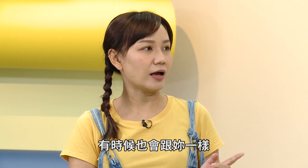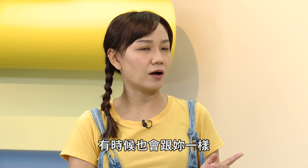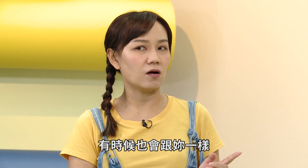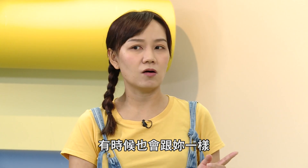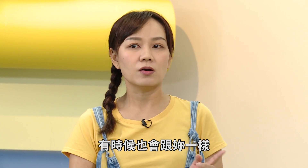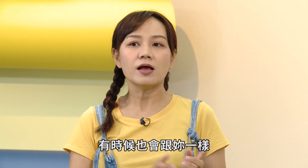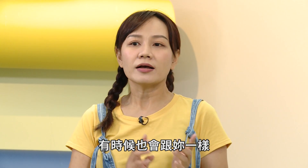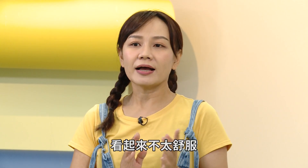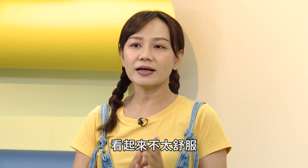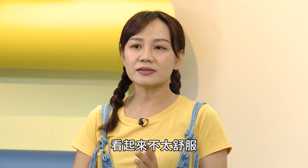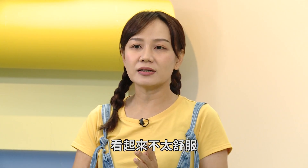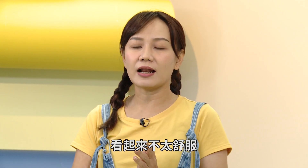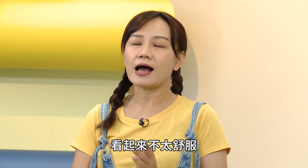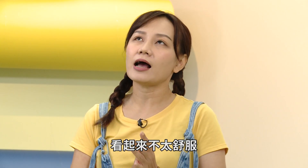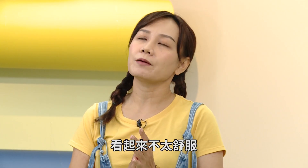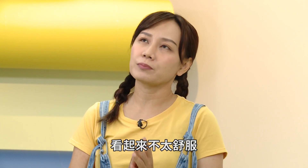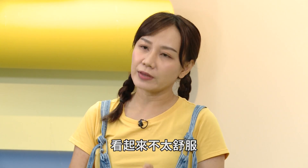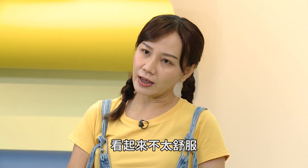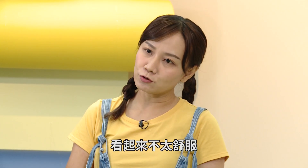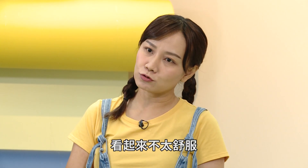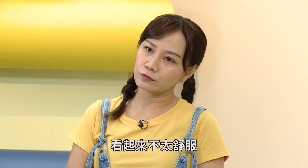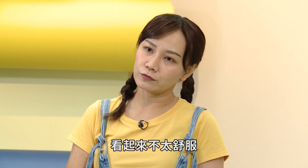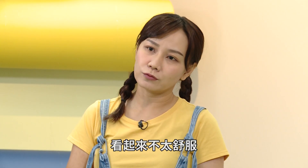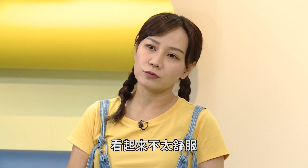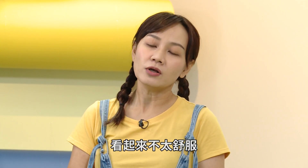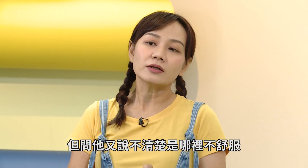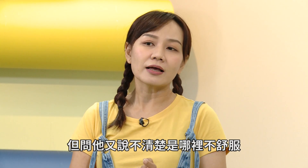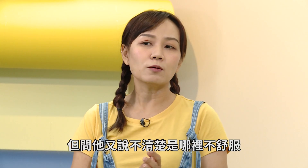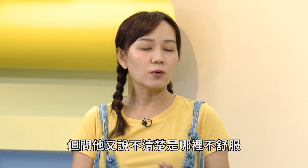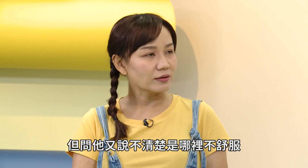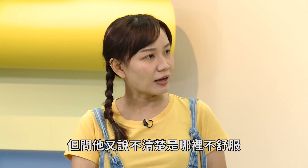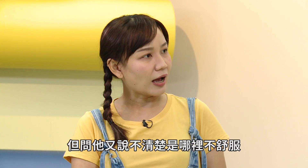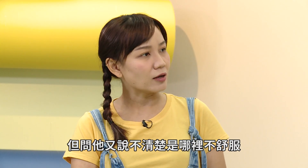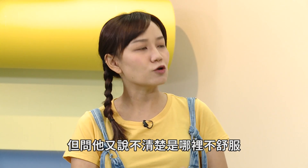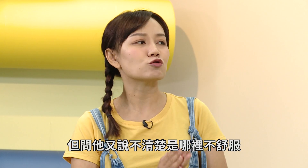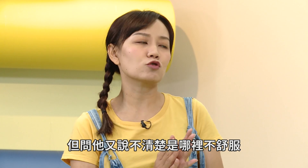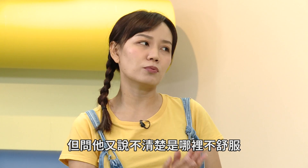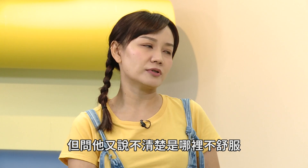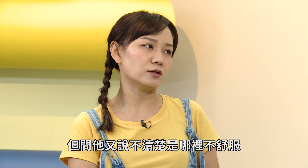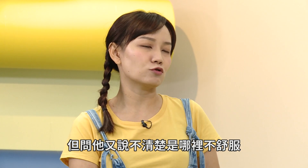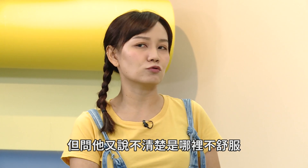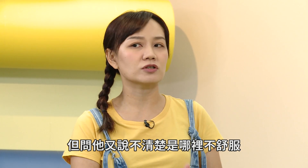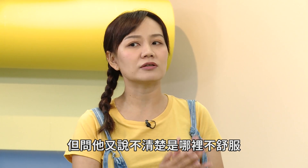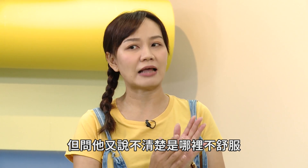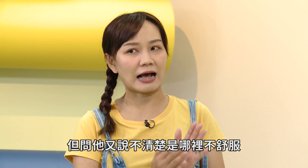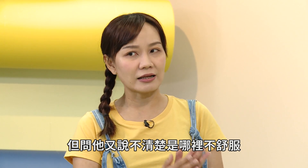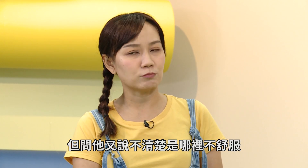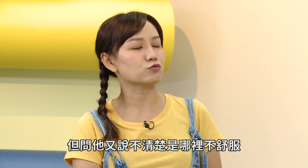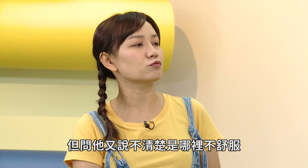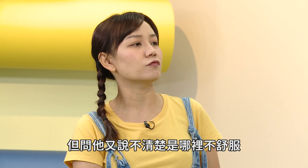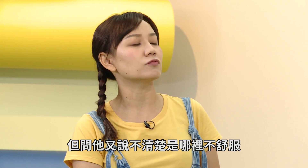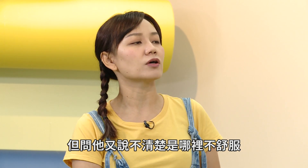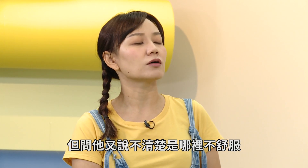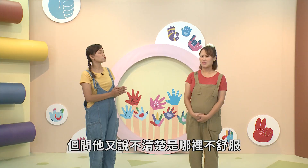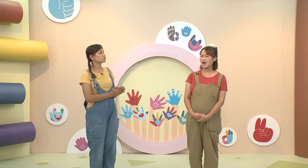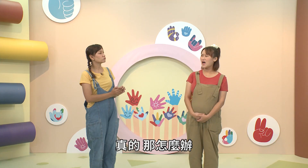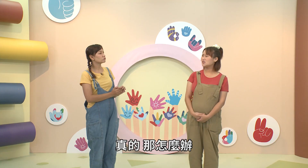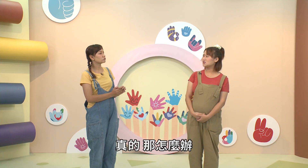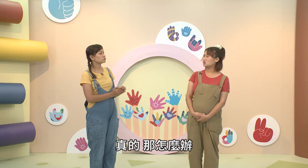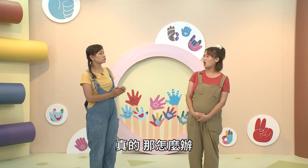哦，看起来不太舒服，但问他又说不清楚是哪里不舒服呢。 啊，真的哦，